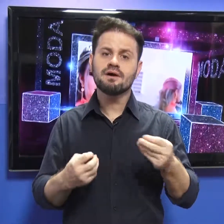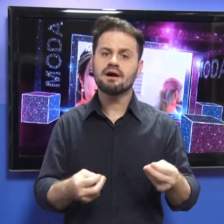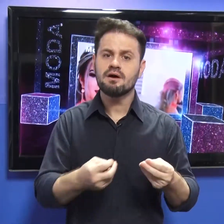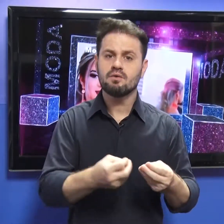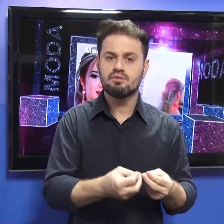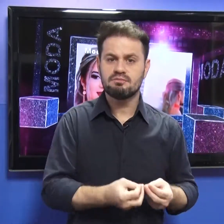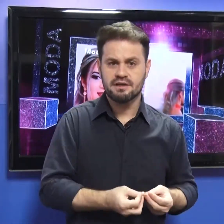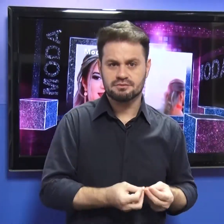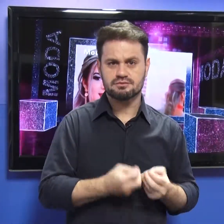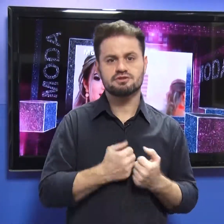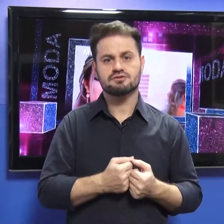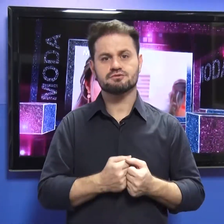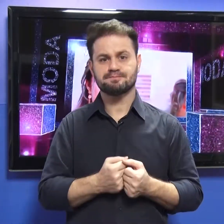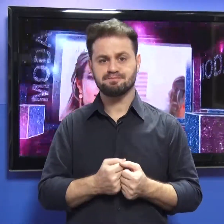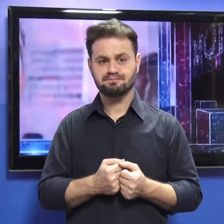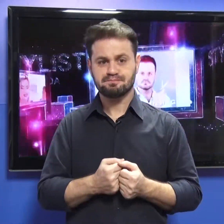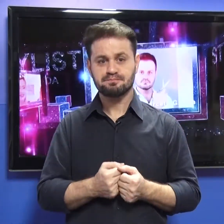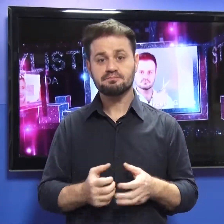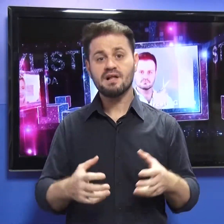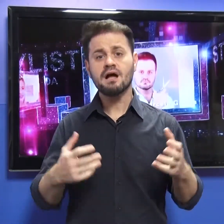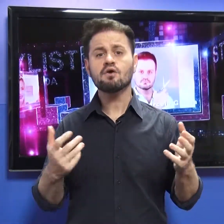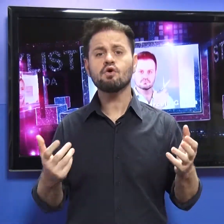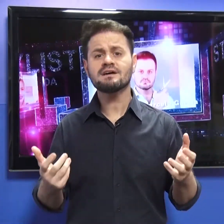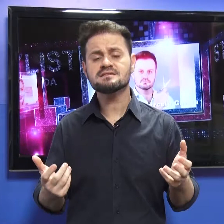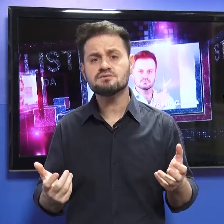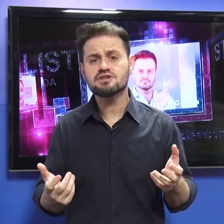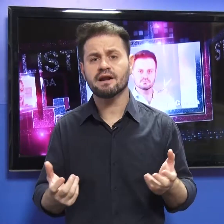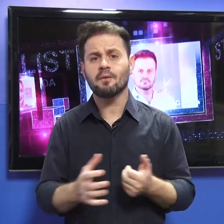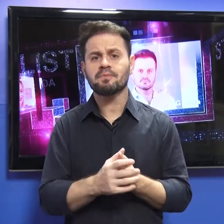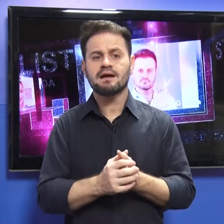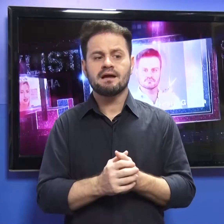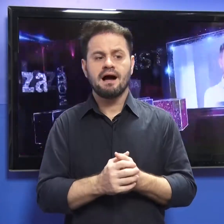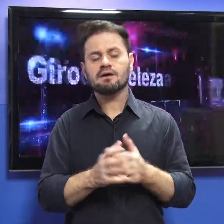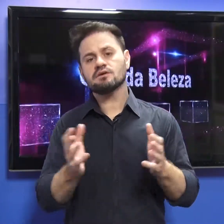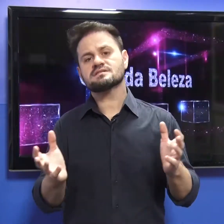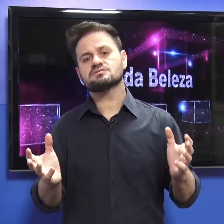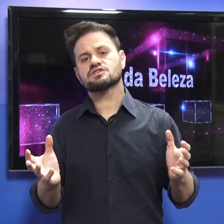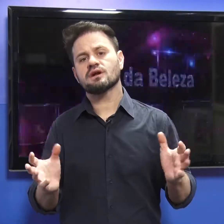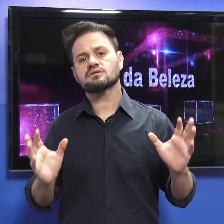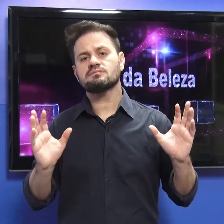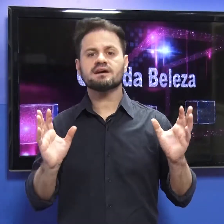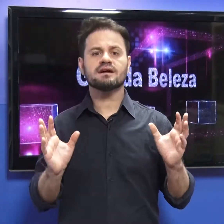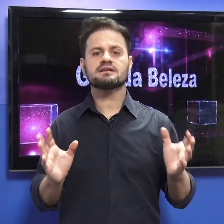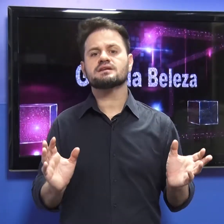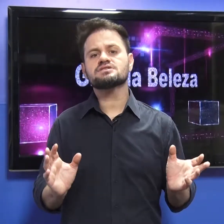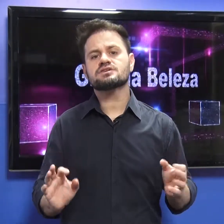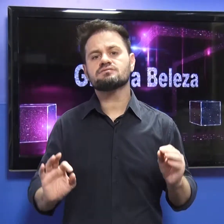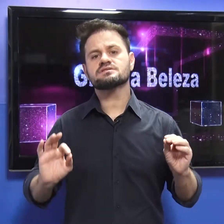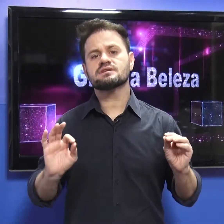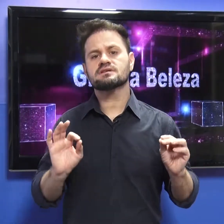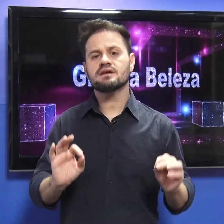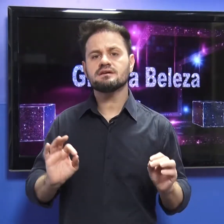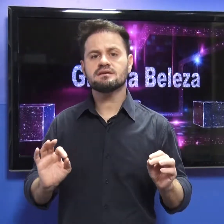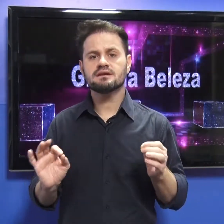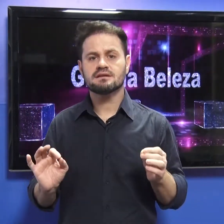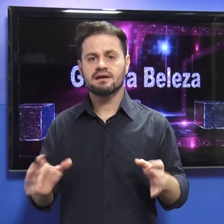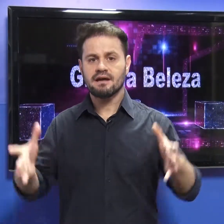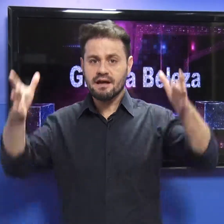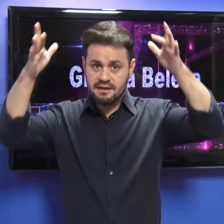é o momento disso colação de grau a colação de grau tem uma característica que você tem que entender é aquele